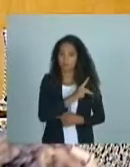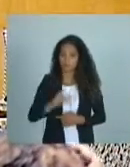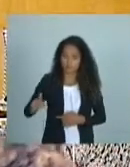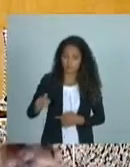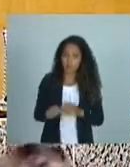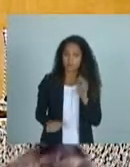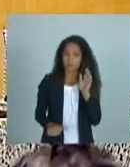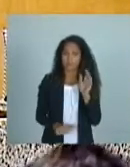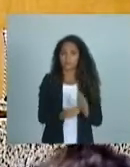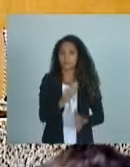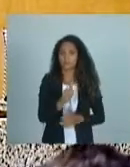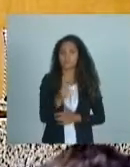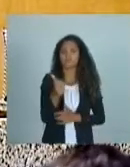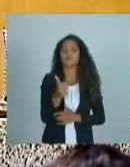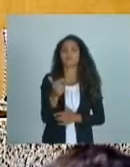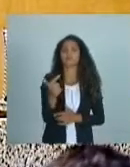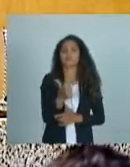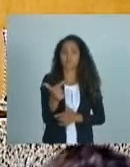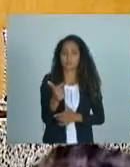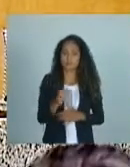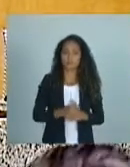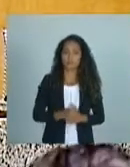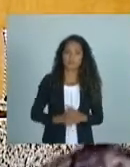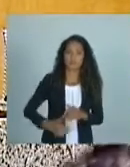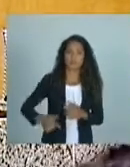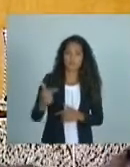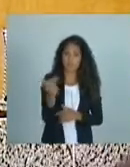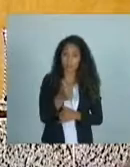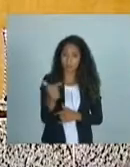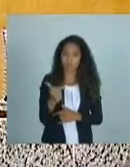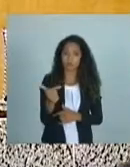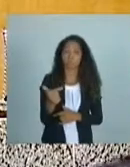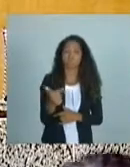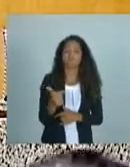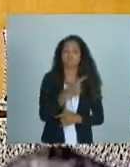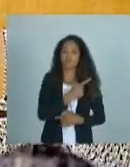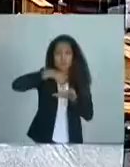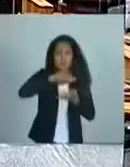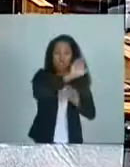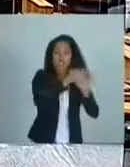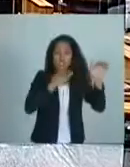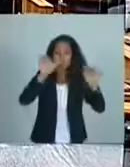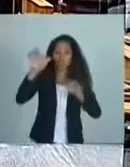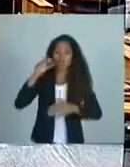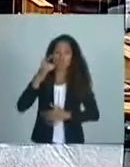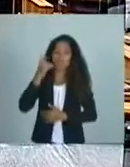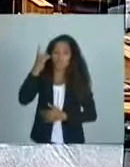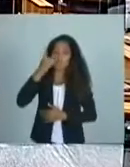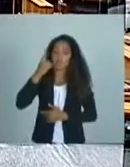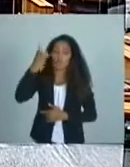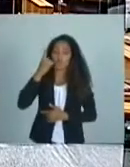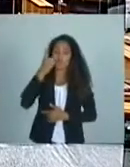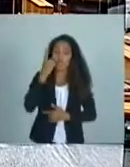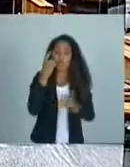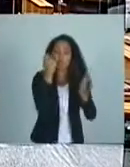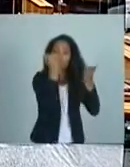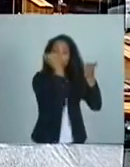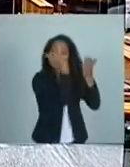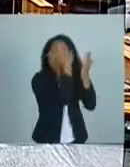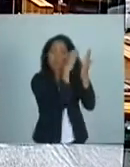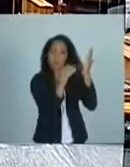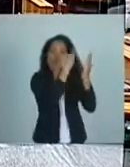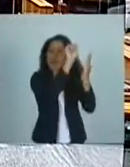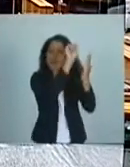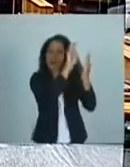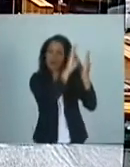uma importante medida de acessibilidade linguística adotada pela Assembleia. A partir de agora, os trabalhos parlamentares